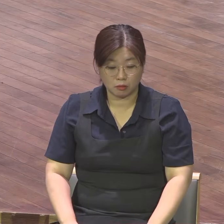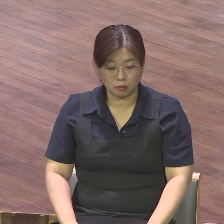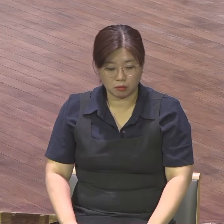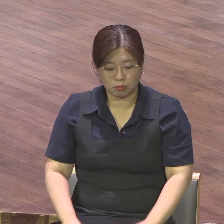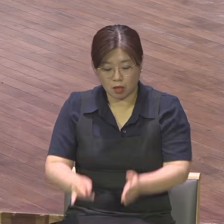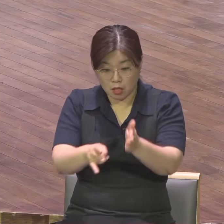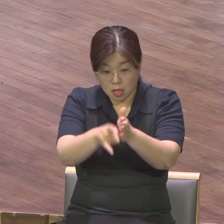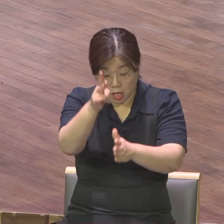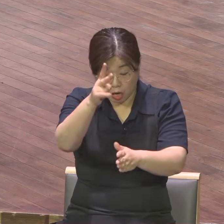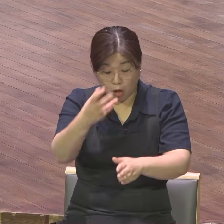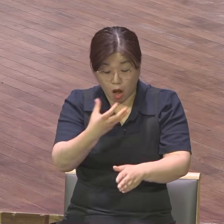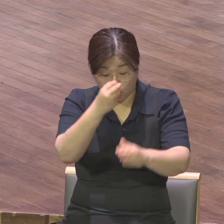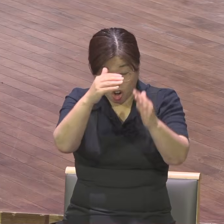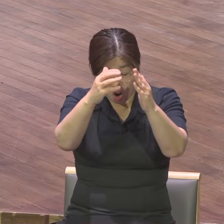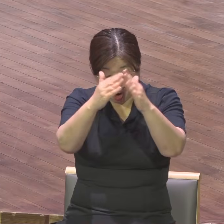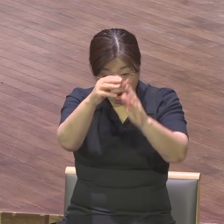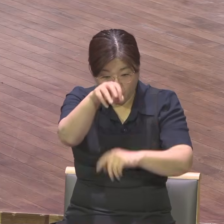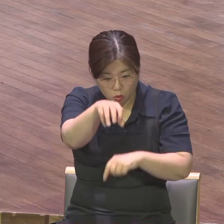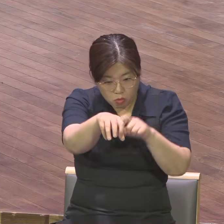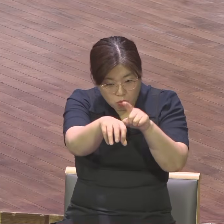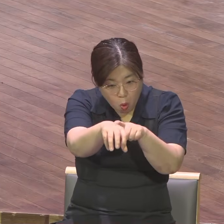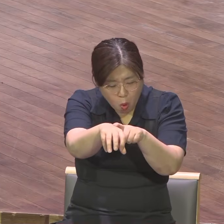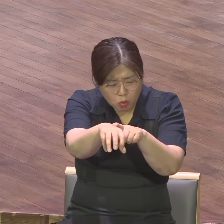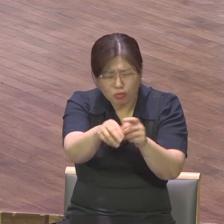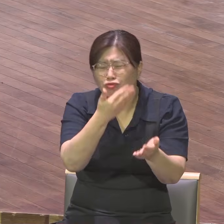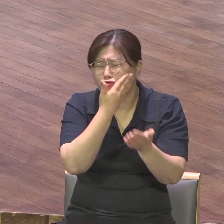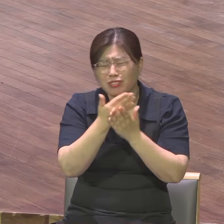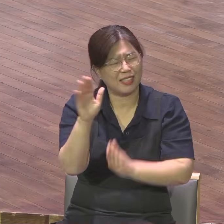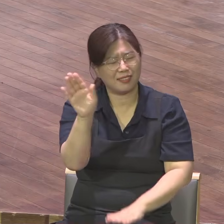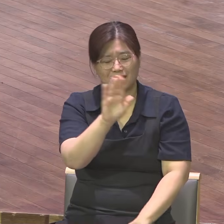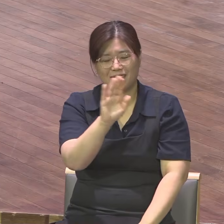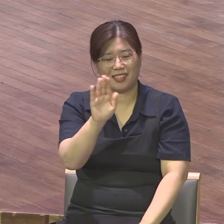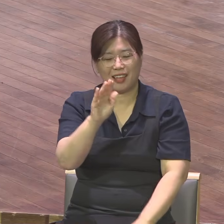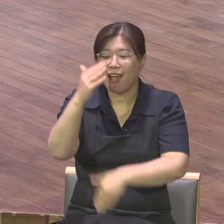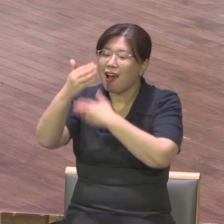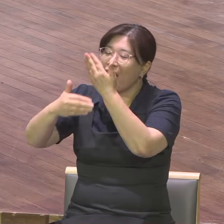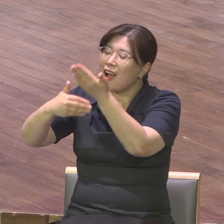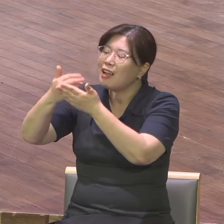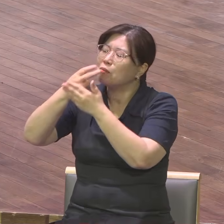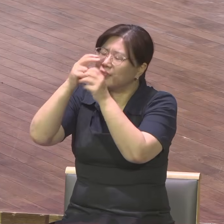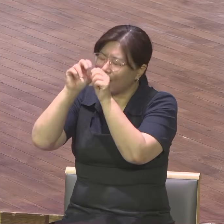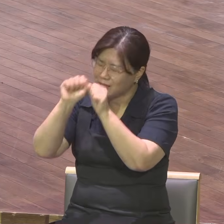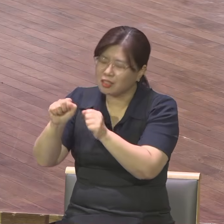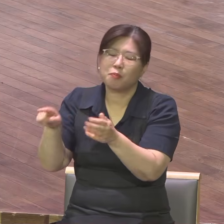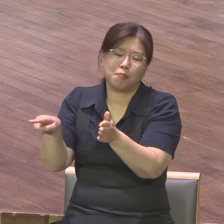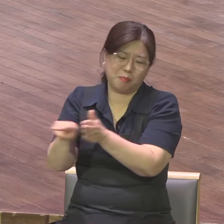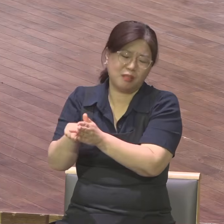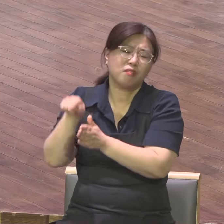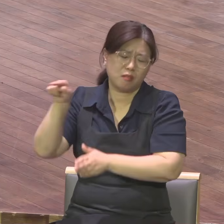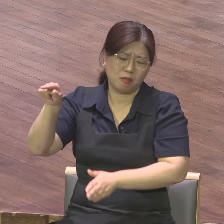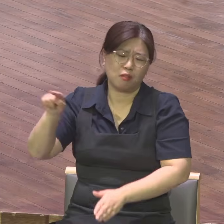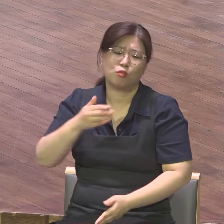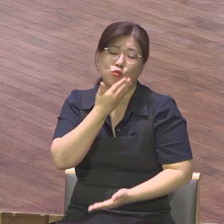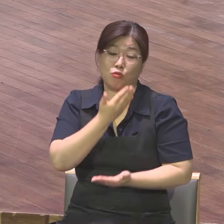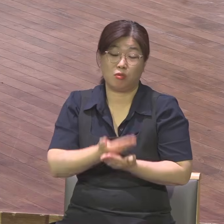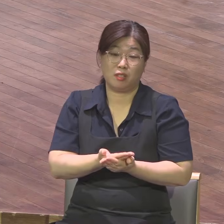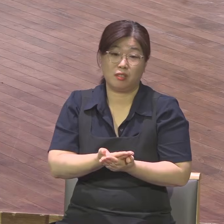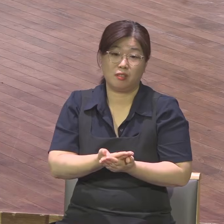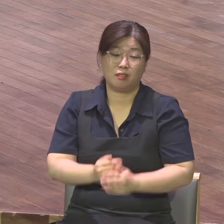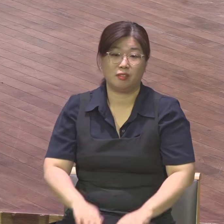하나님에 대한 중요한 믿음이 중요한 거예요. 하나님이 살아계신 창조주 하나님에 대한 온전한 믿음,